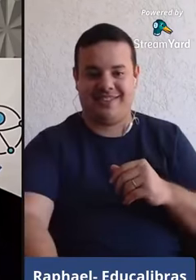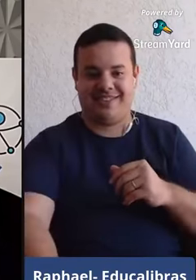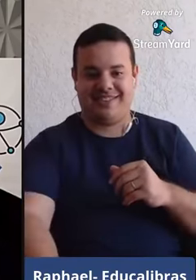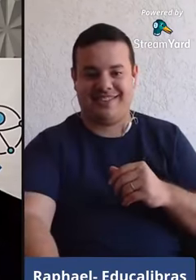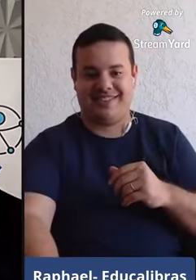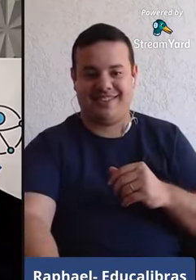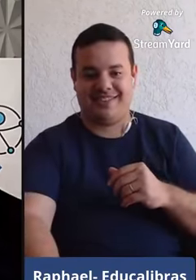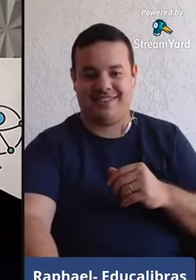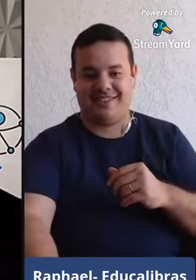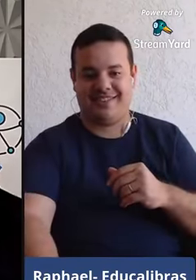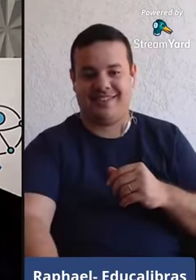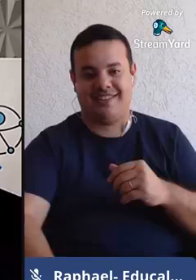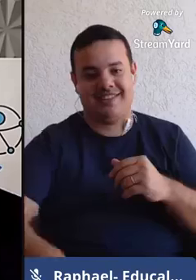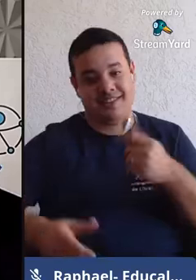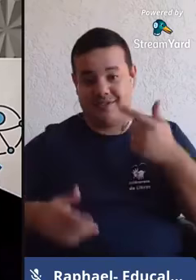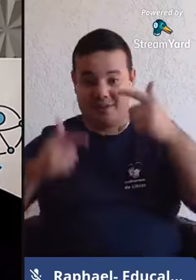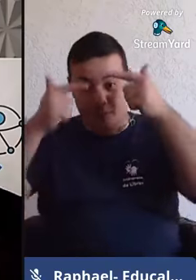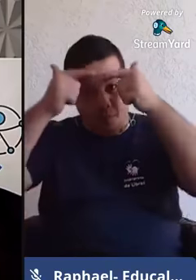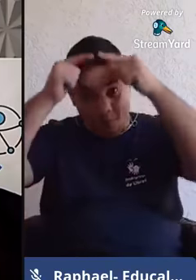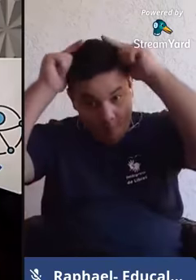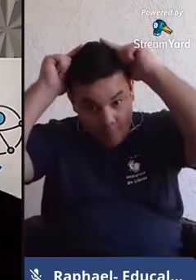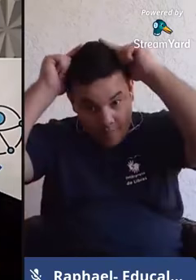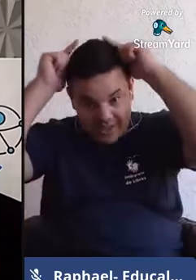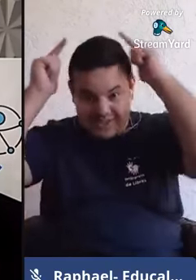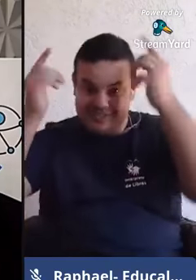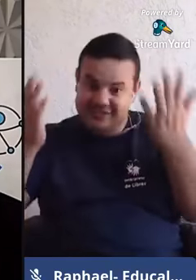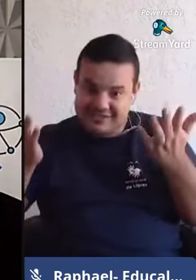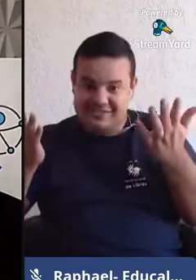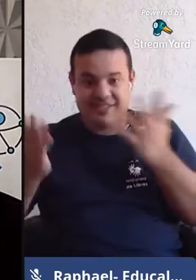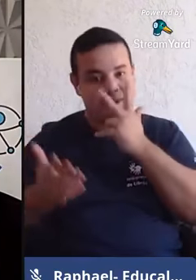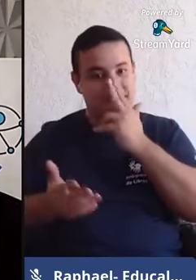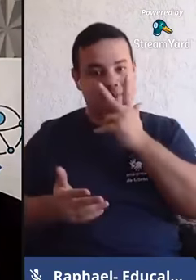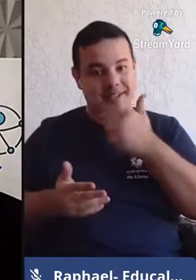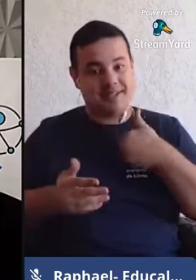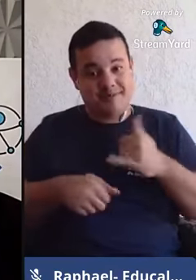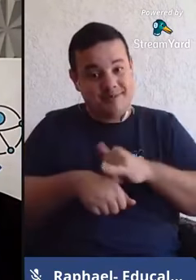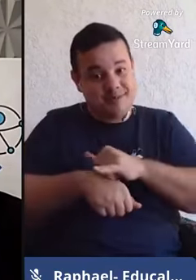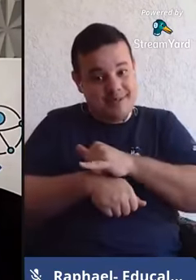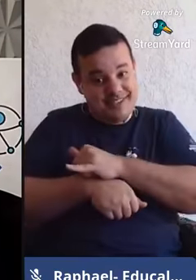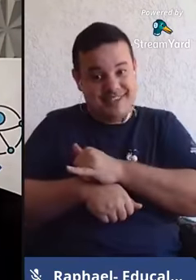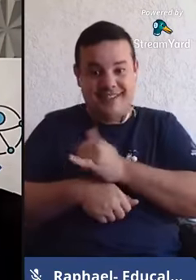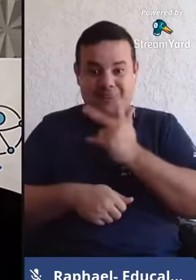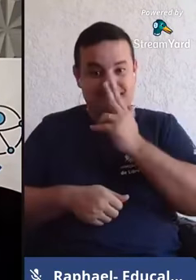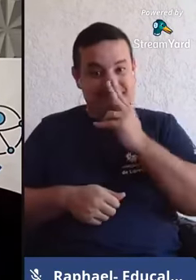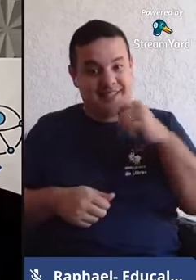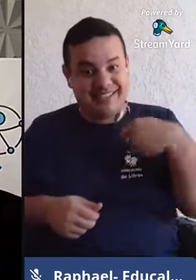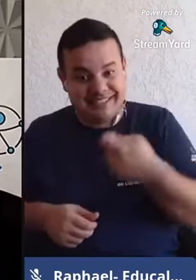alguma coisa relacionada à careca, né? E o Fábio Segoia, todo mundo tem medo, acaba não dando.